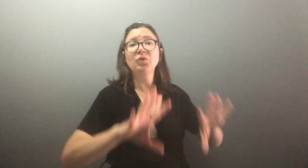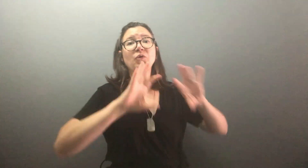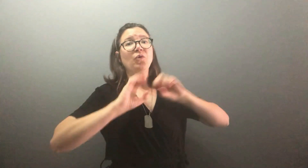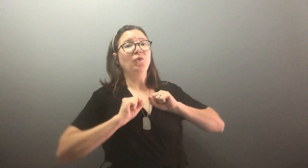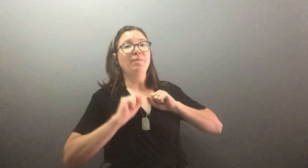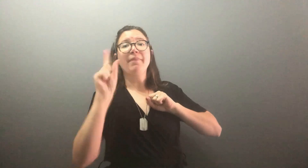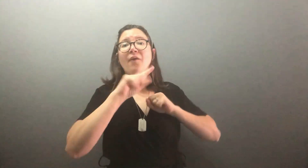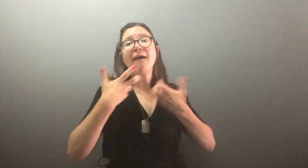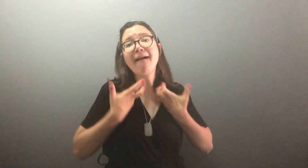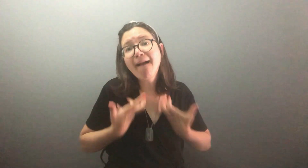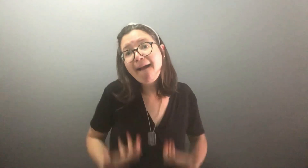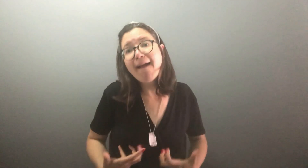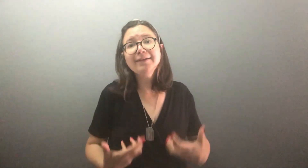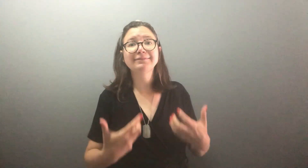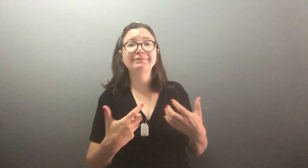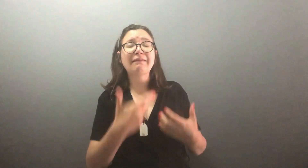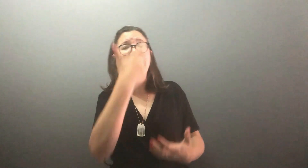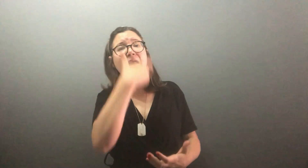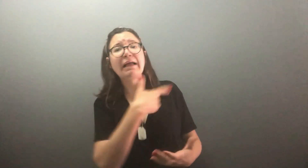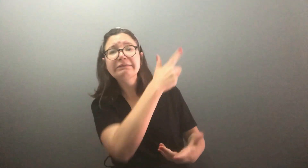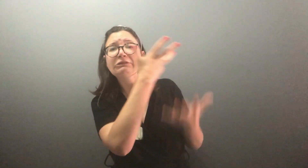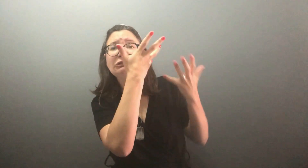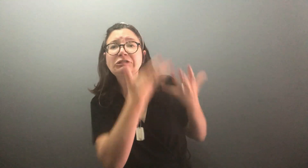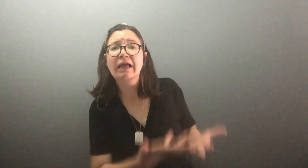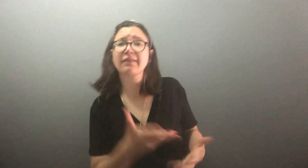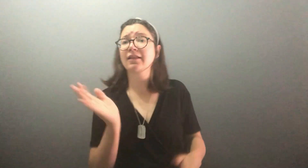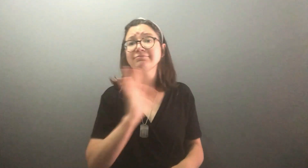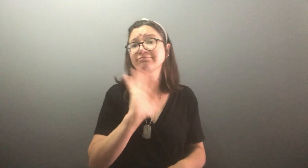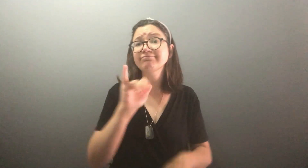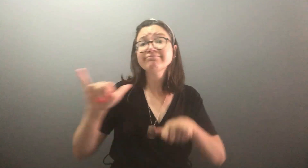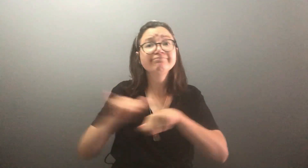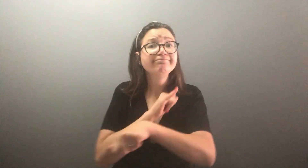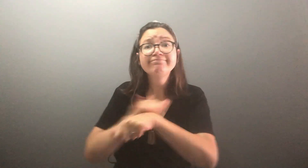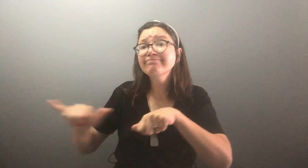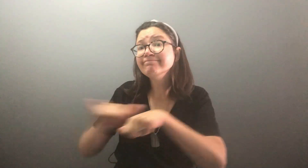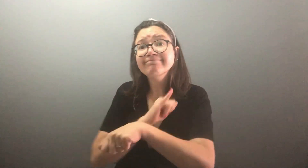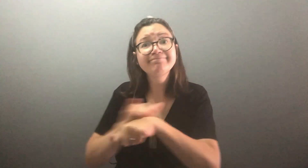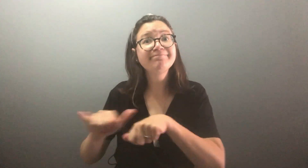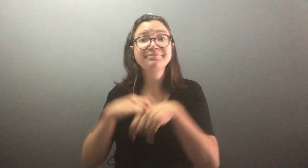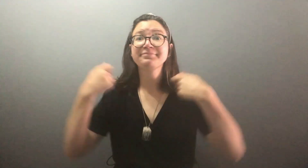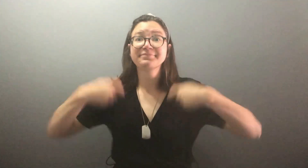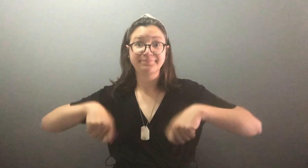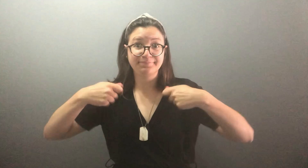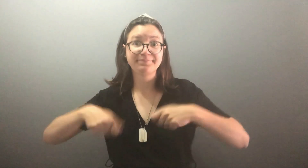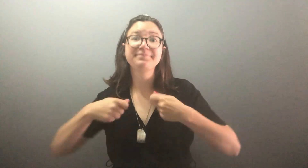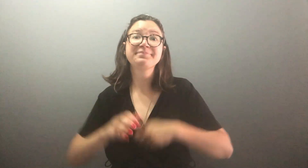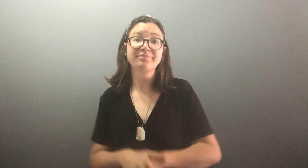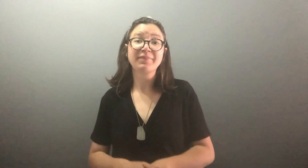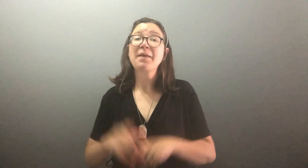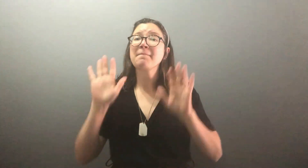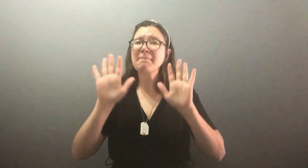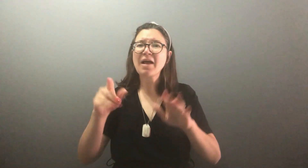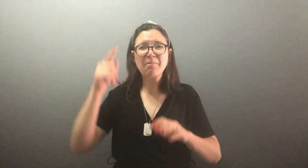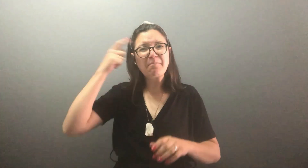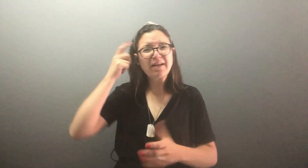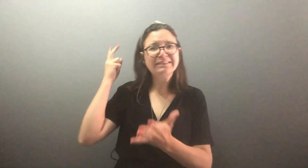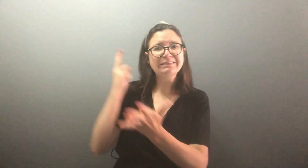complexo, estratégias que eu tive que adquirir. Por muitas vezes me senti cansada, não por ser algo chato que eu não gosto, mas por ser algo